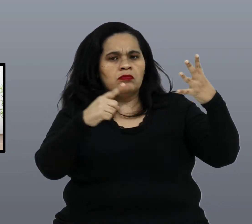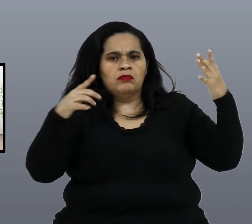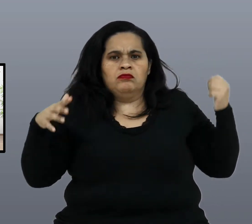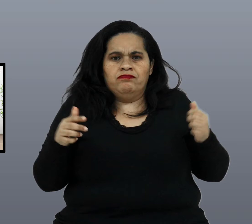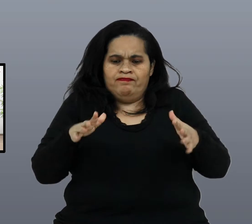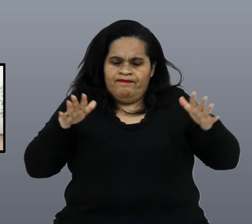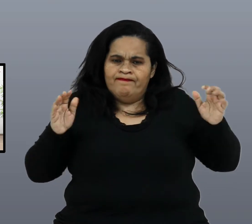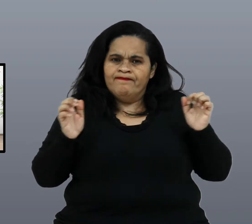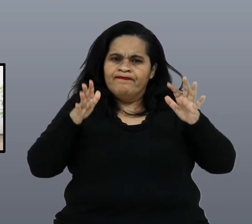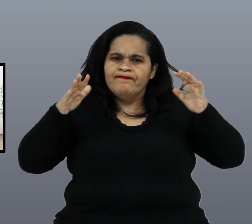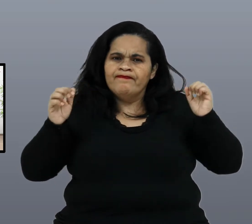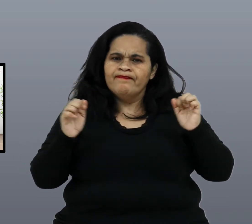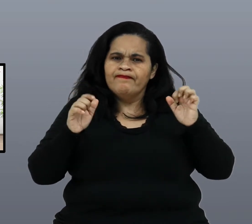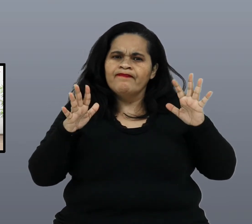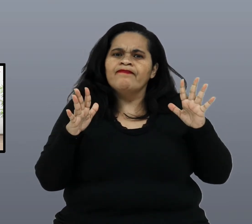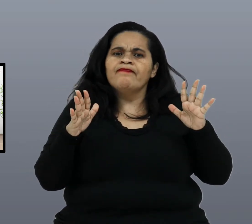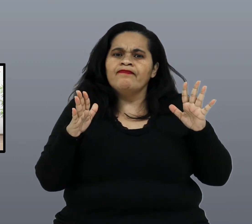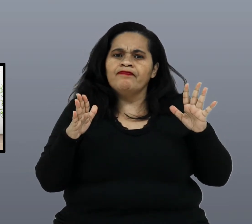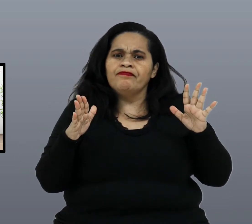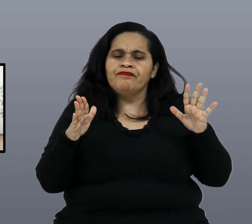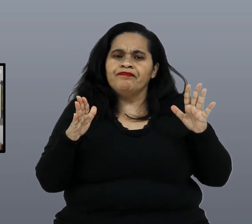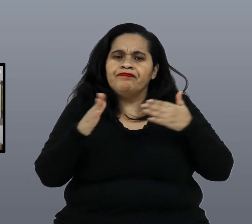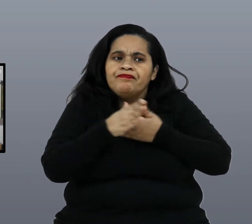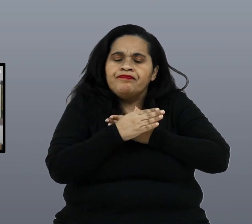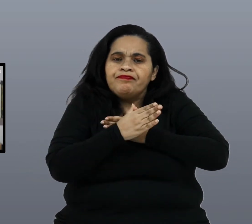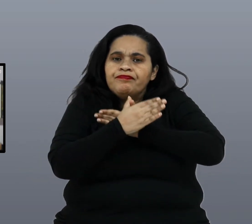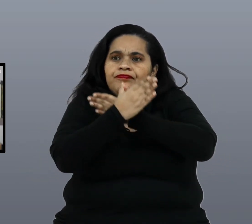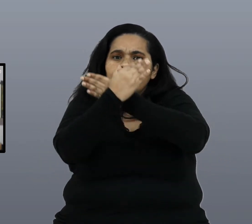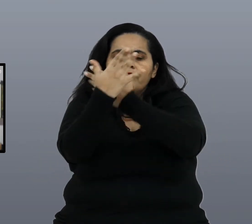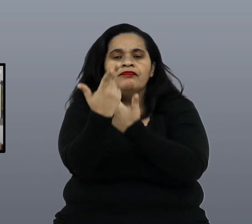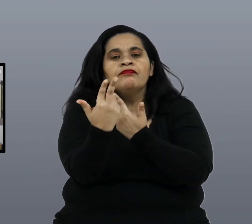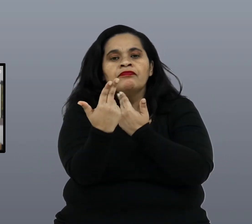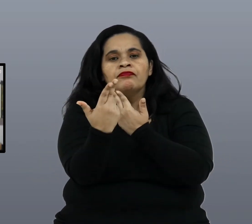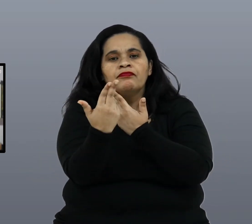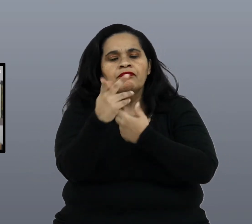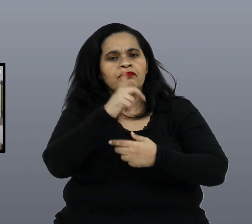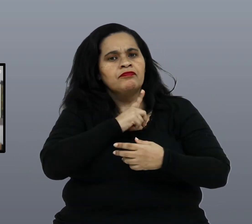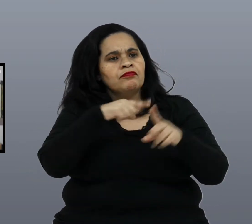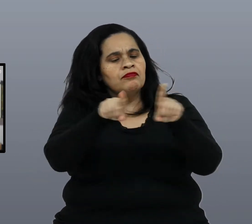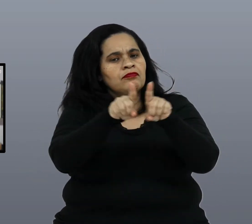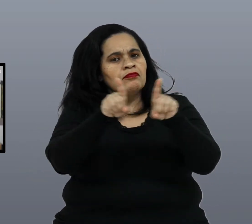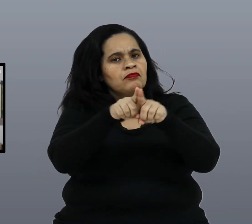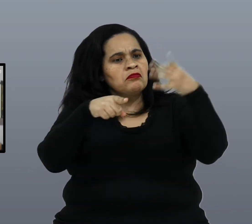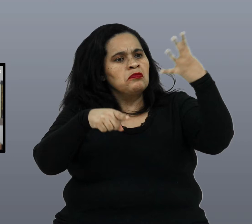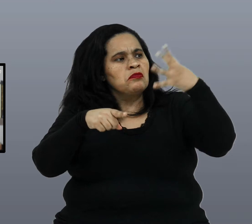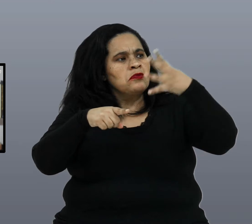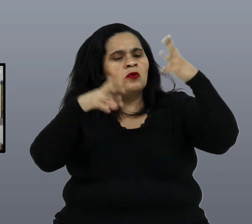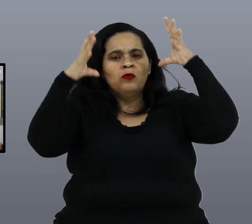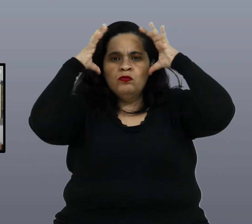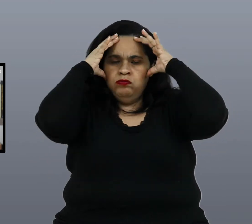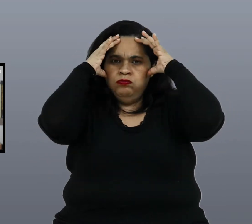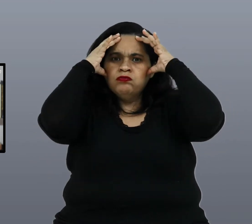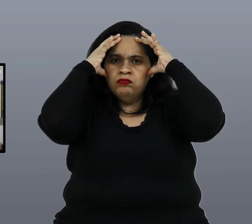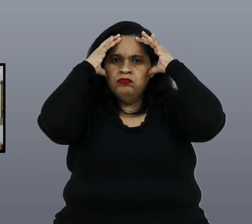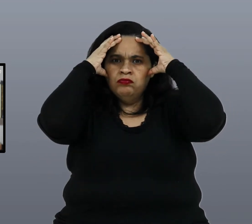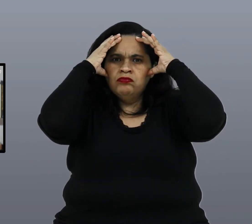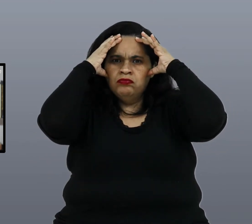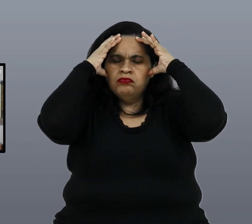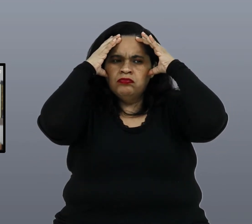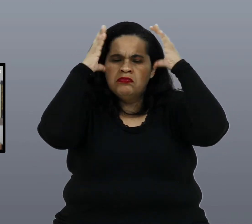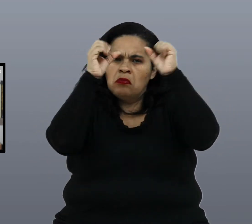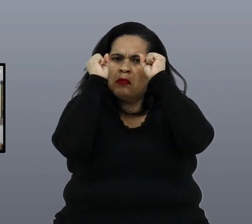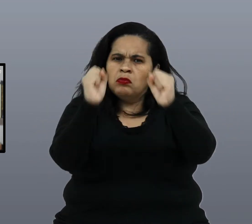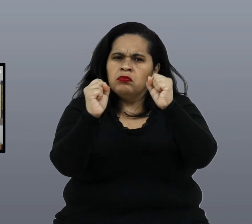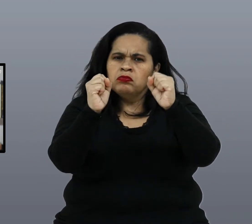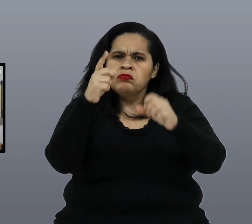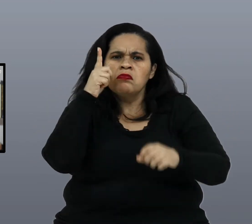de uma ave. E esse animal tinha 4 cabeças e recebia autoridade para governar,